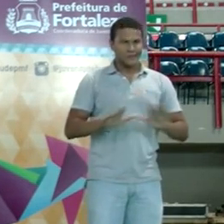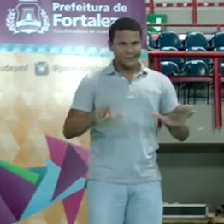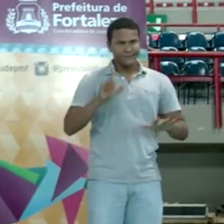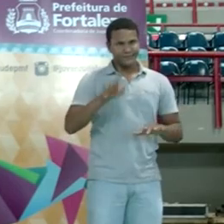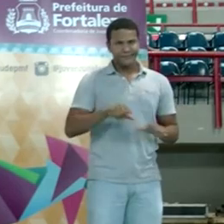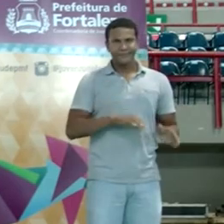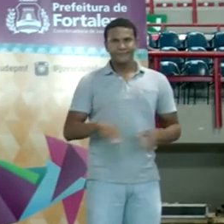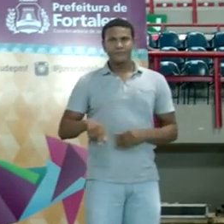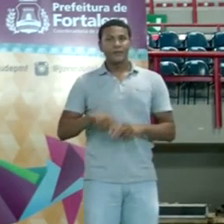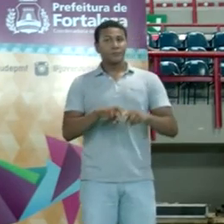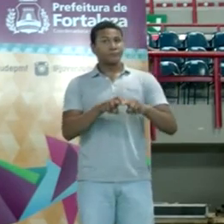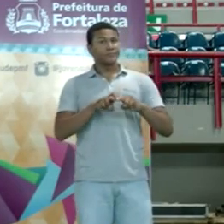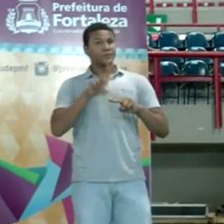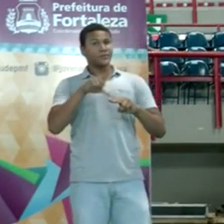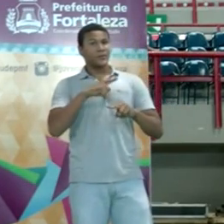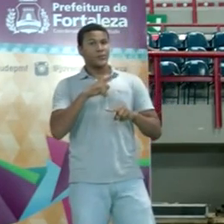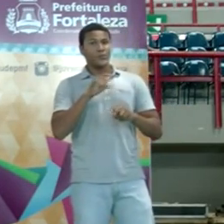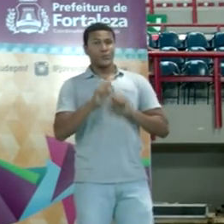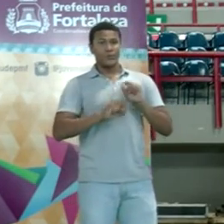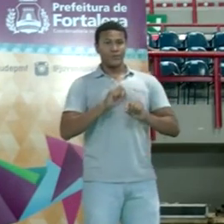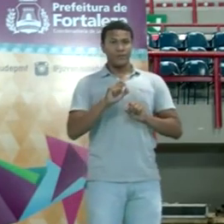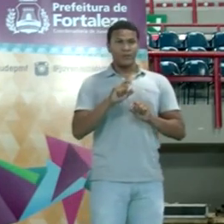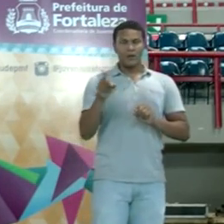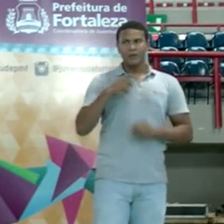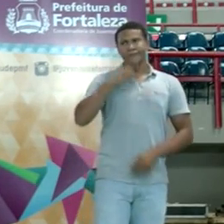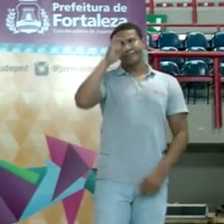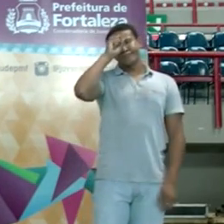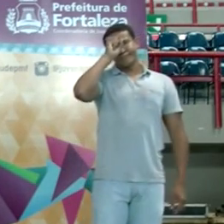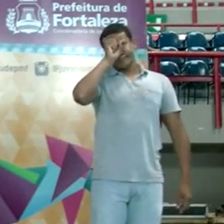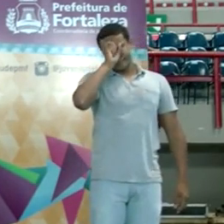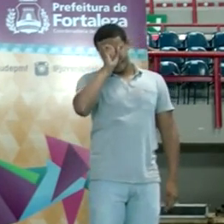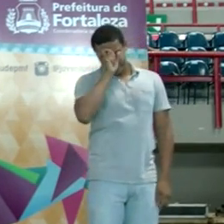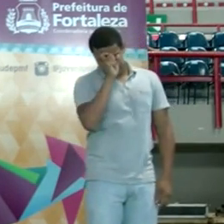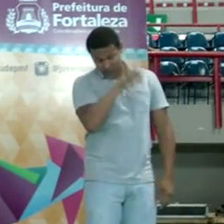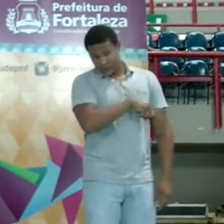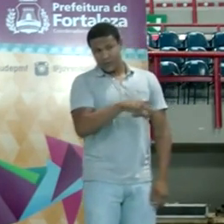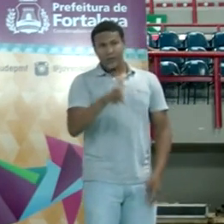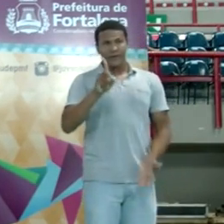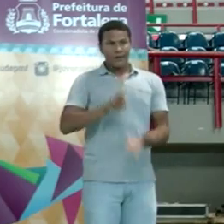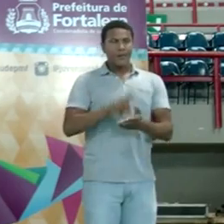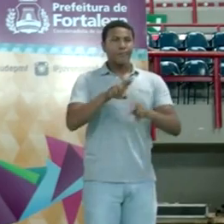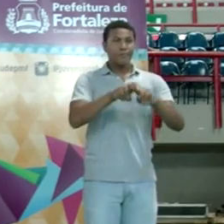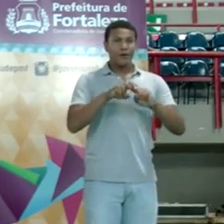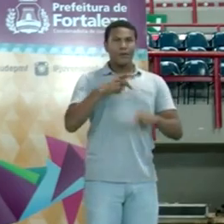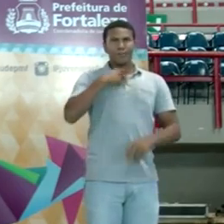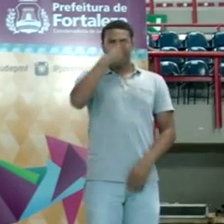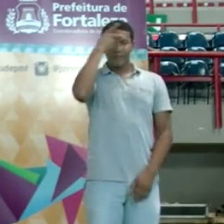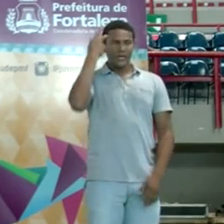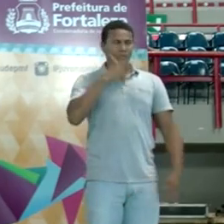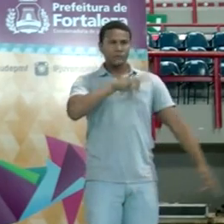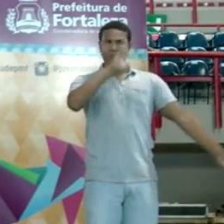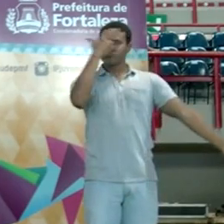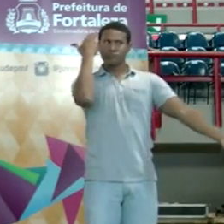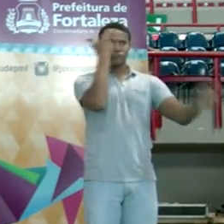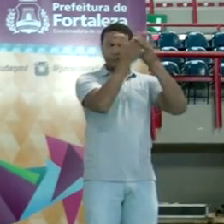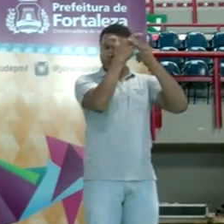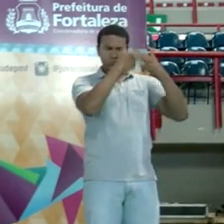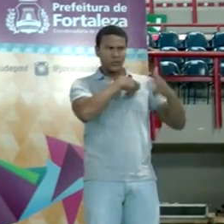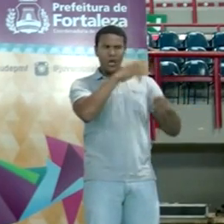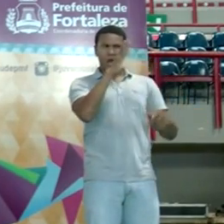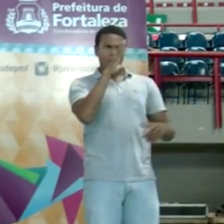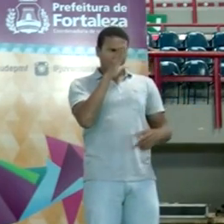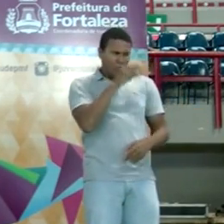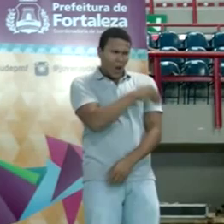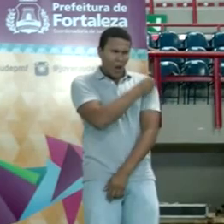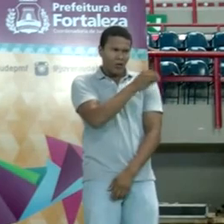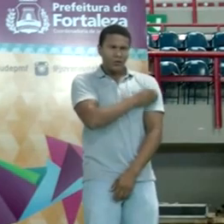no caso, você teria uma dificuldade muito grande. Então, muita gente simplesmente amaldiçoou, odiava o carro a